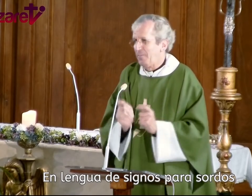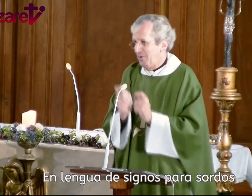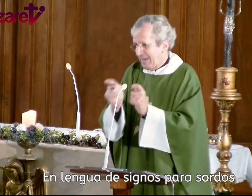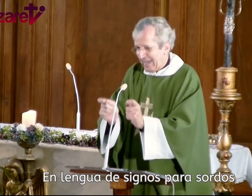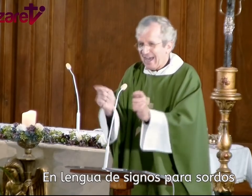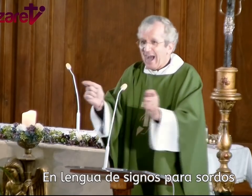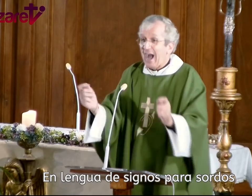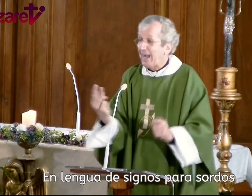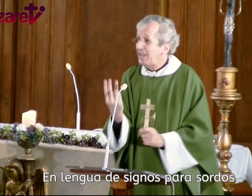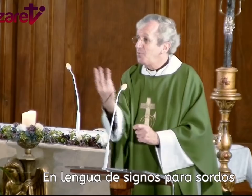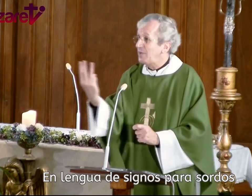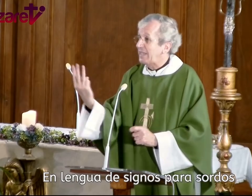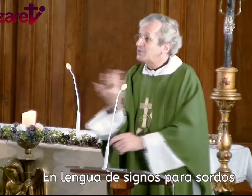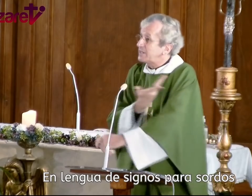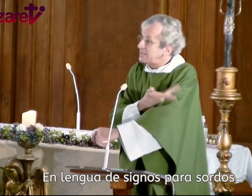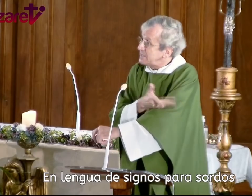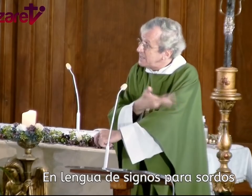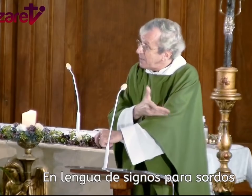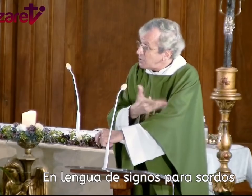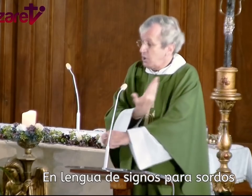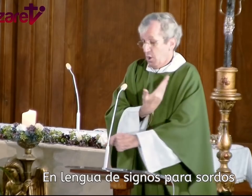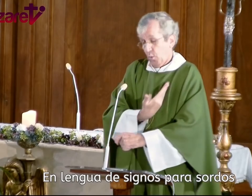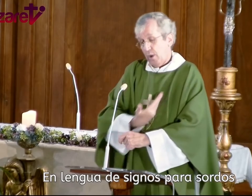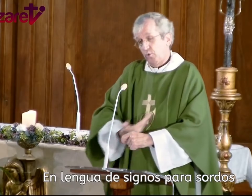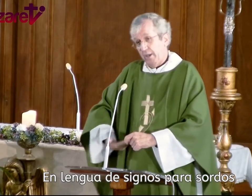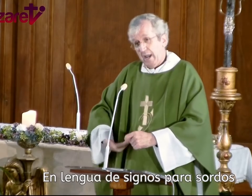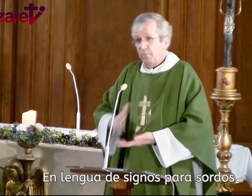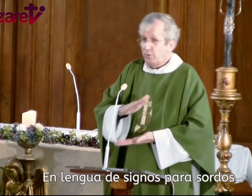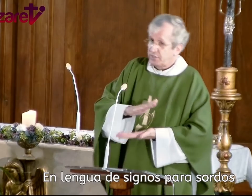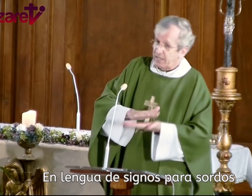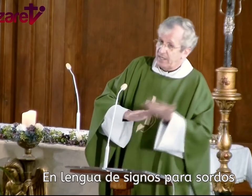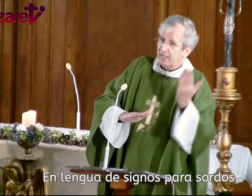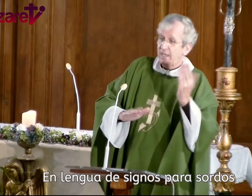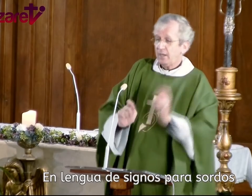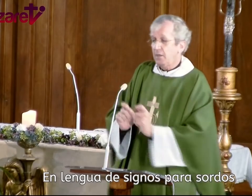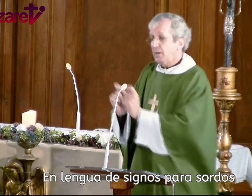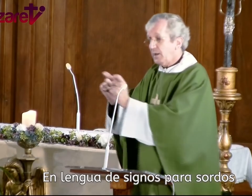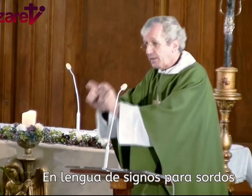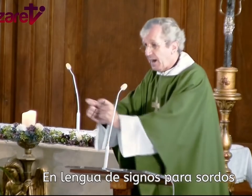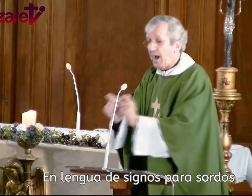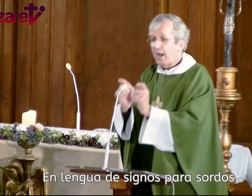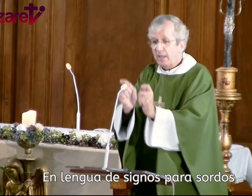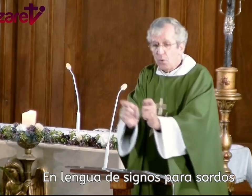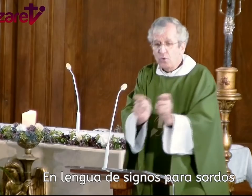Que da a cada uno De aquellos tres siervos Cuando el amo Se tiene que ir Y le da a cada uno